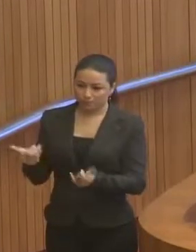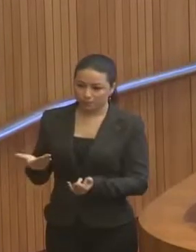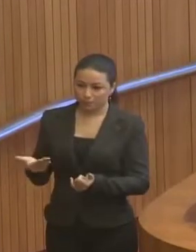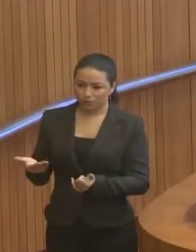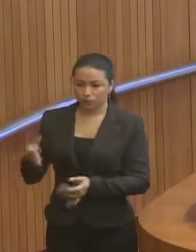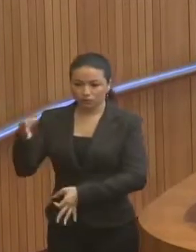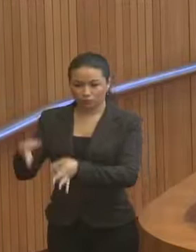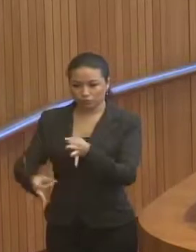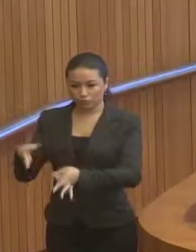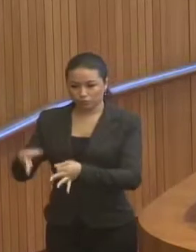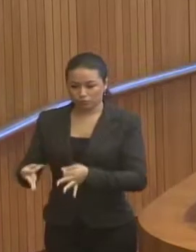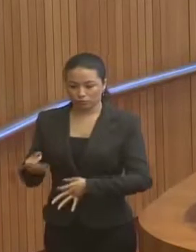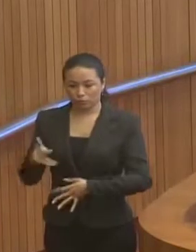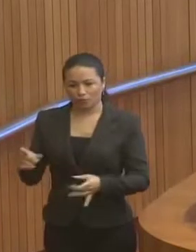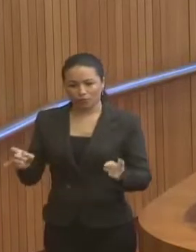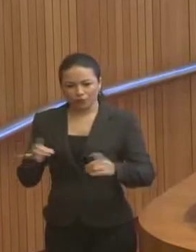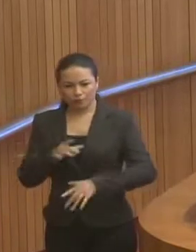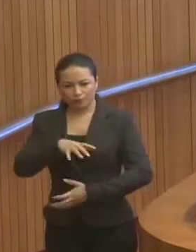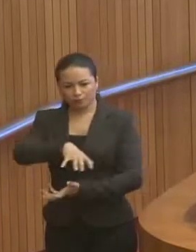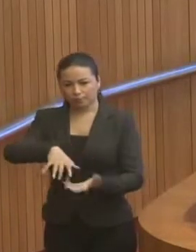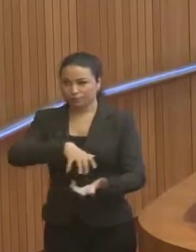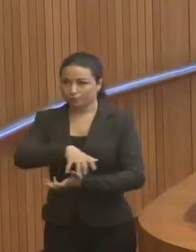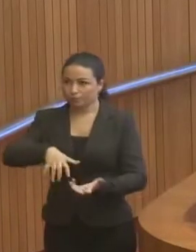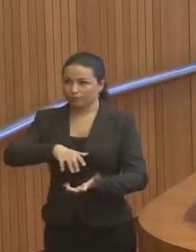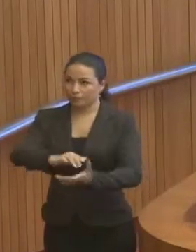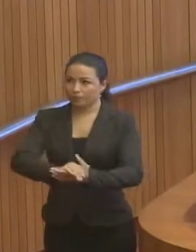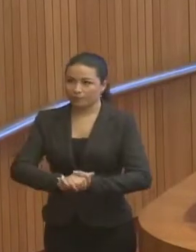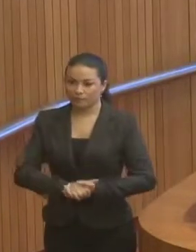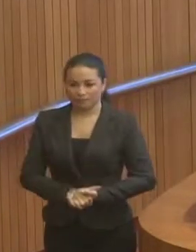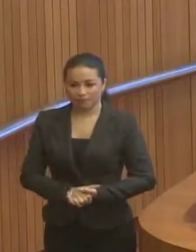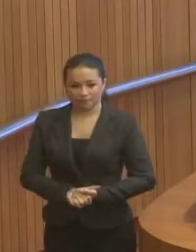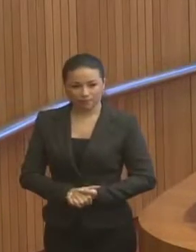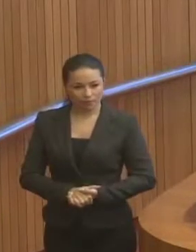à Justiça o fim da greve.